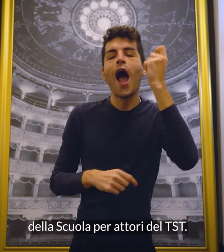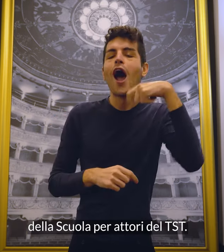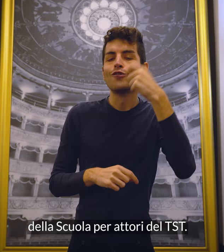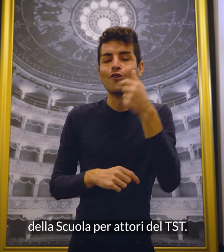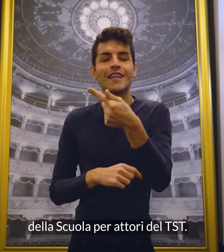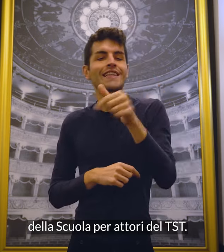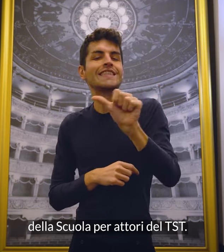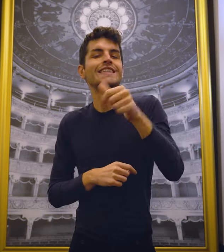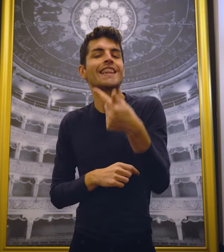tst